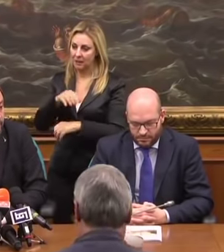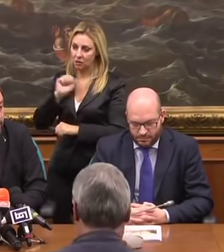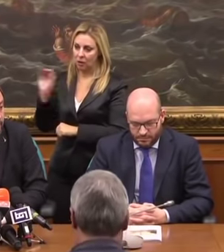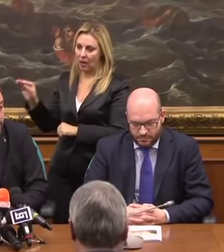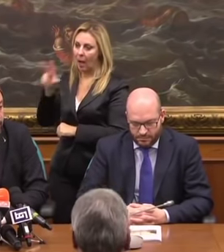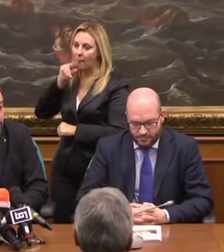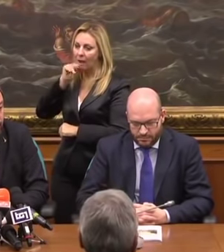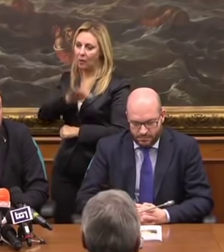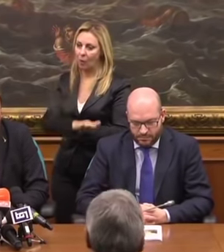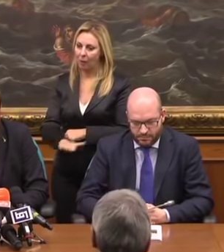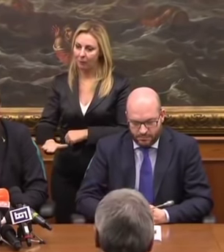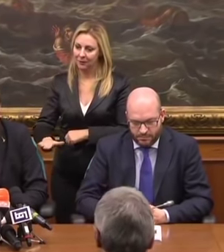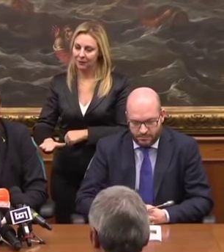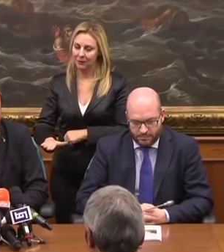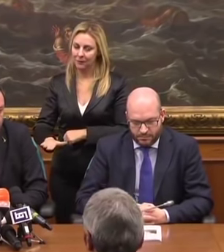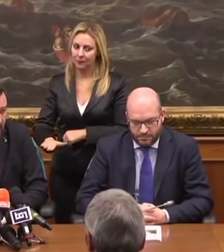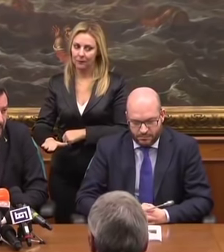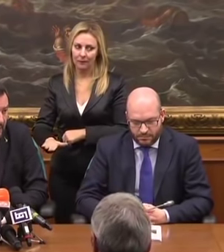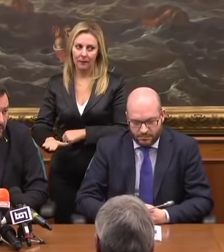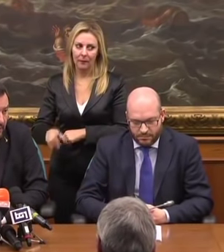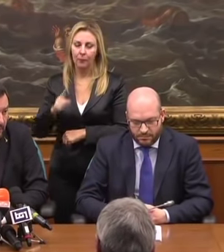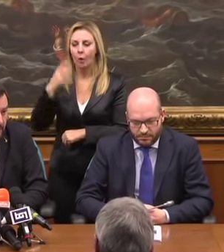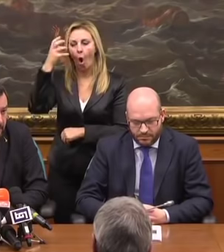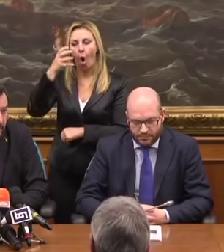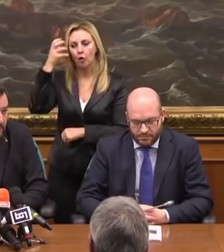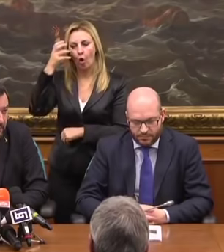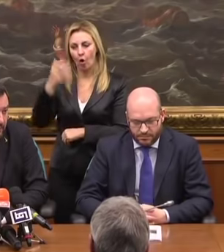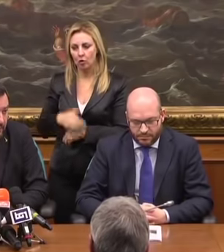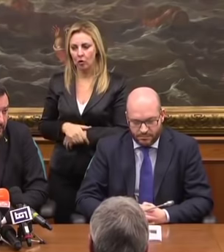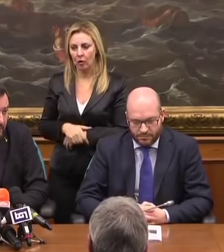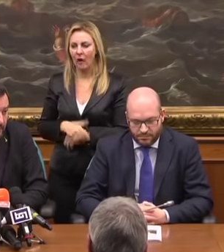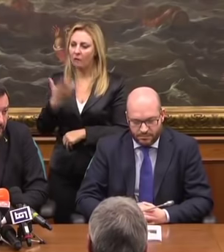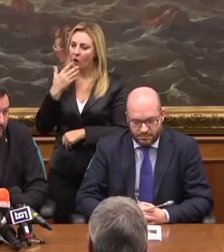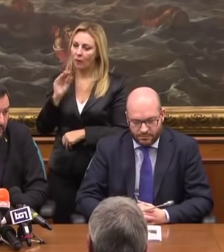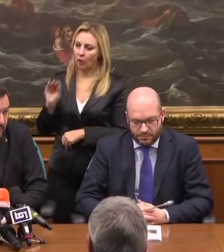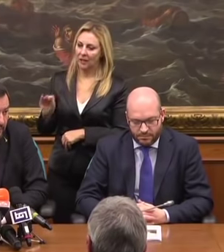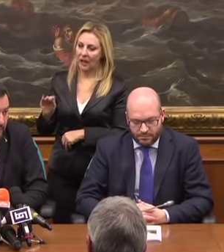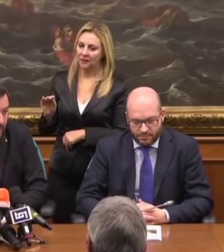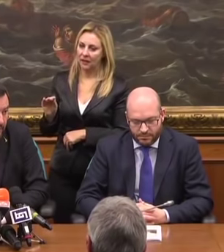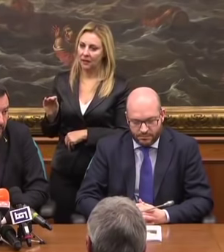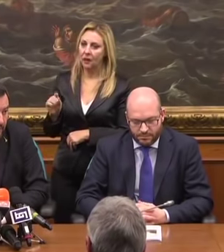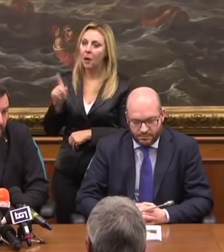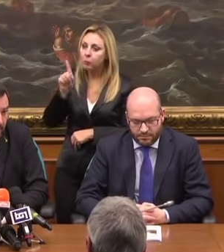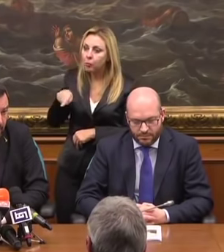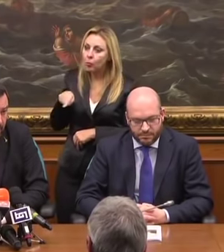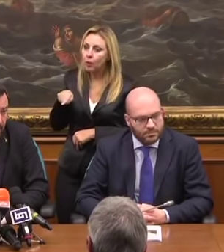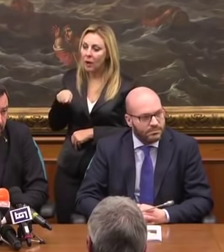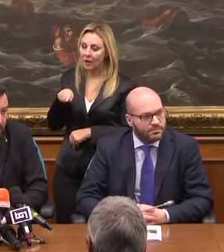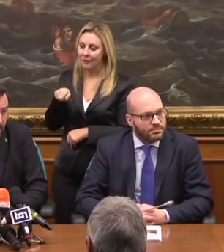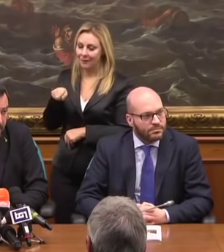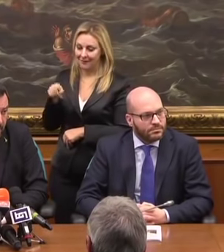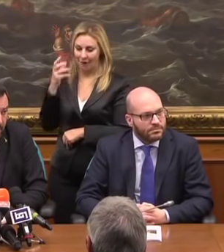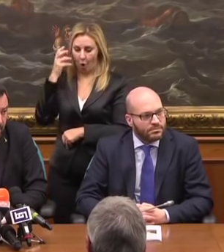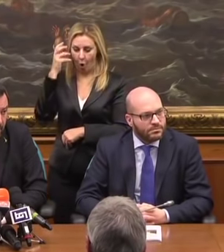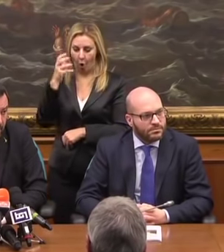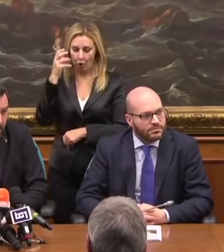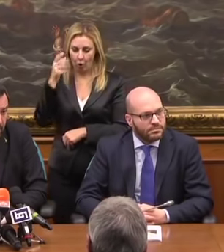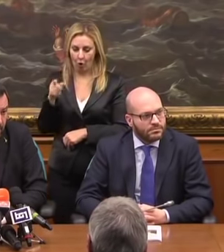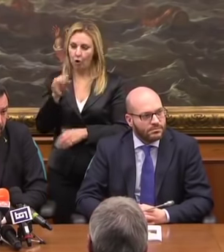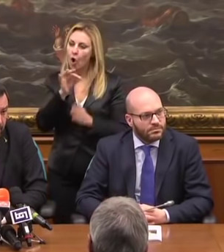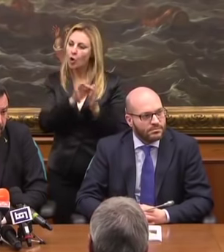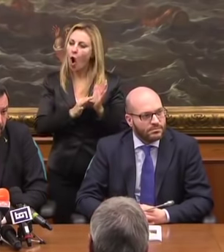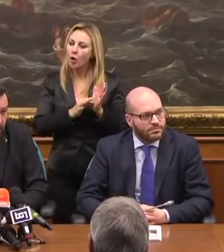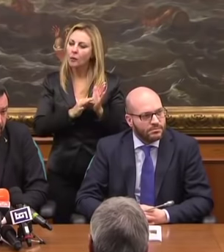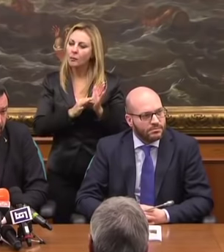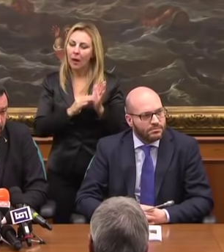di bambini e di orgoglio. Volevo chiedere se è anche orgoglioso di questa norma